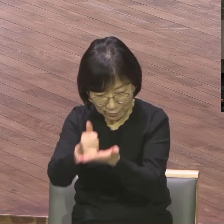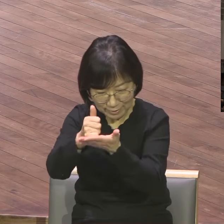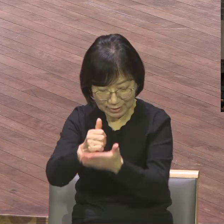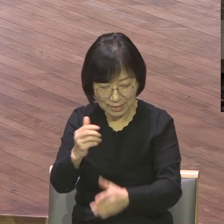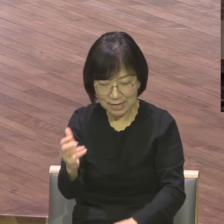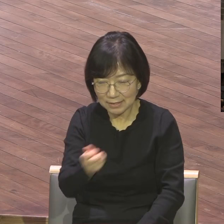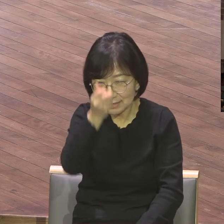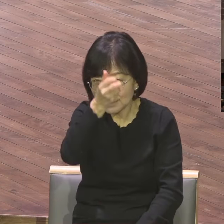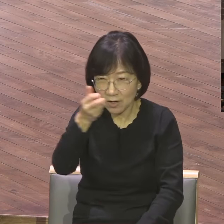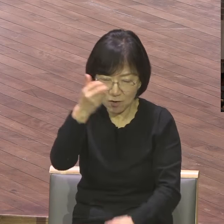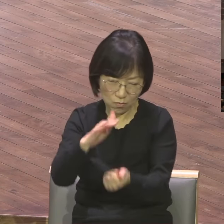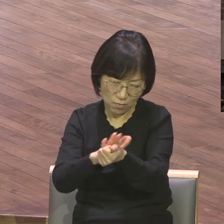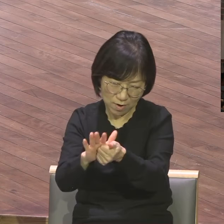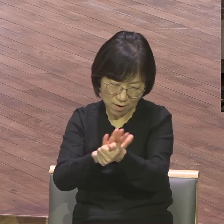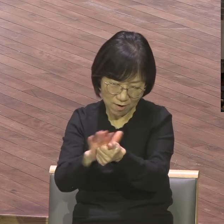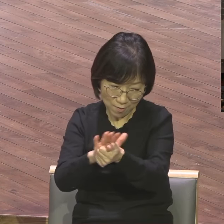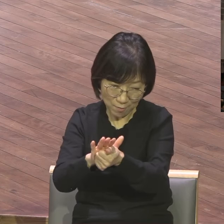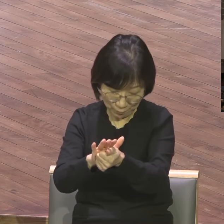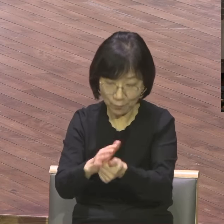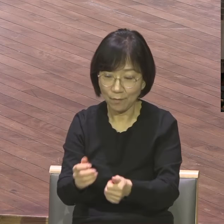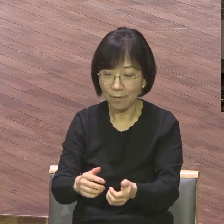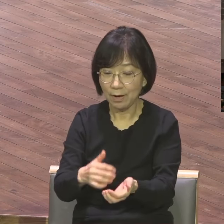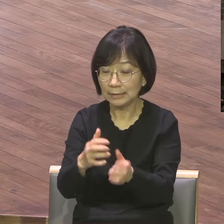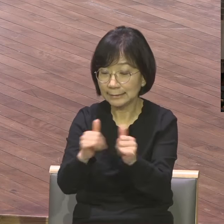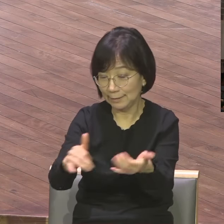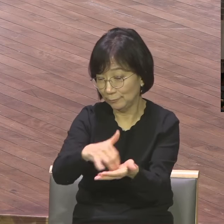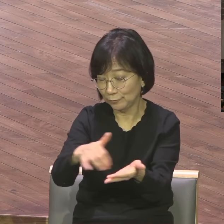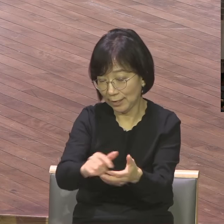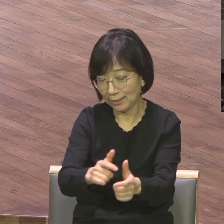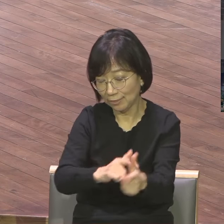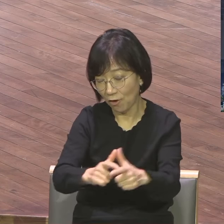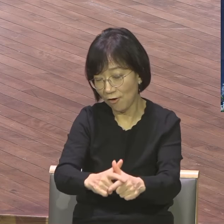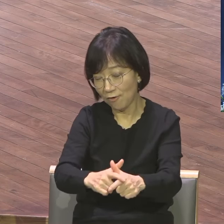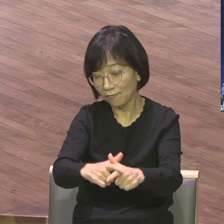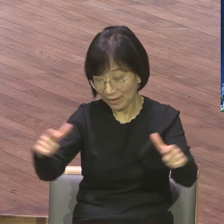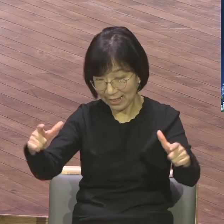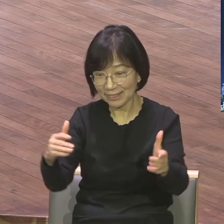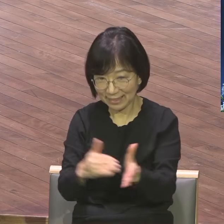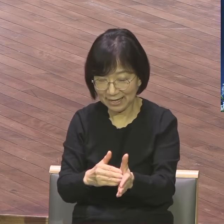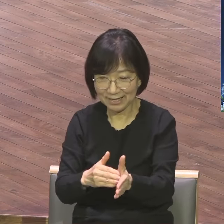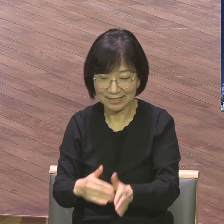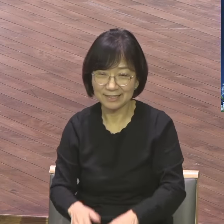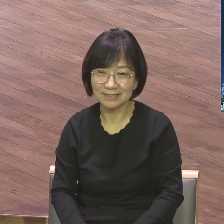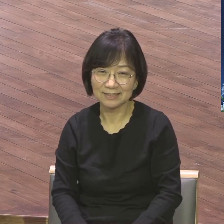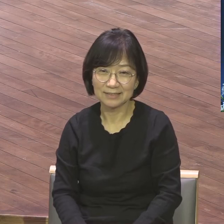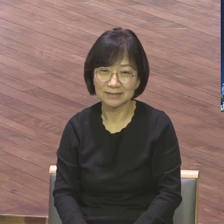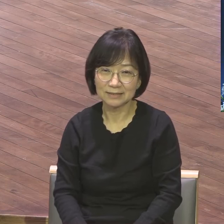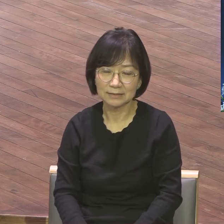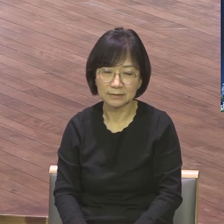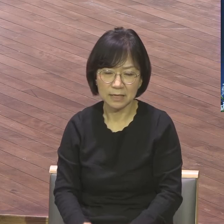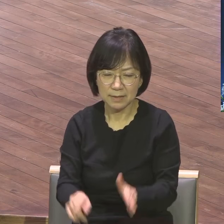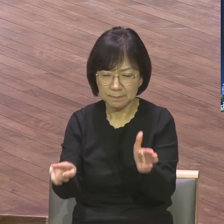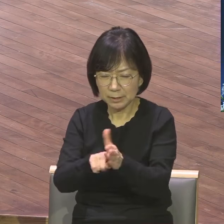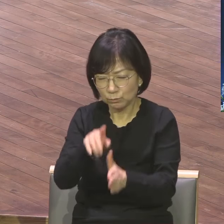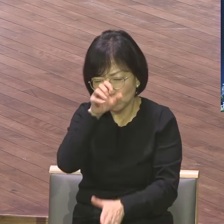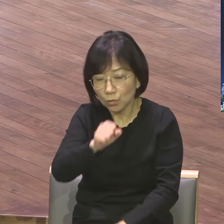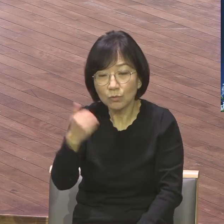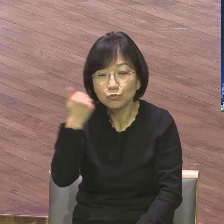위로로 진행하여 수가 더 많아집니다. 가장 믿음이 좋은 스데반